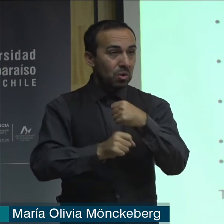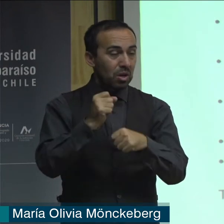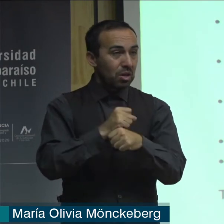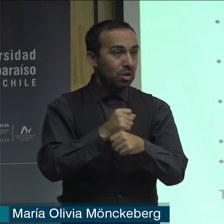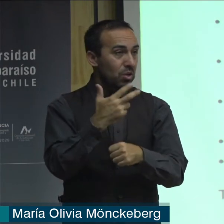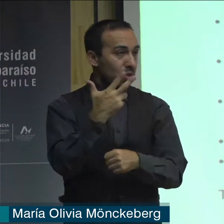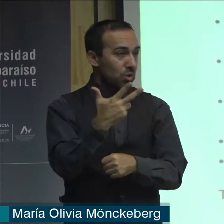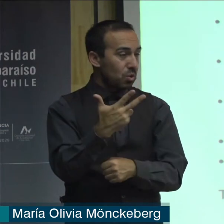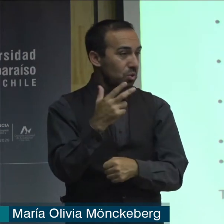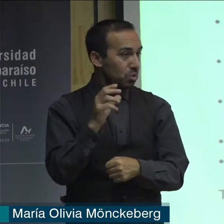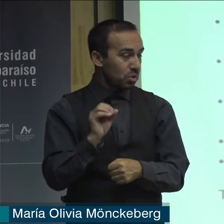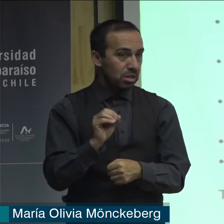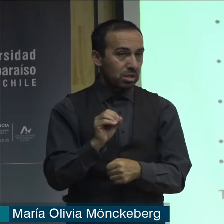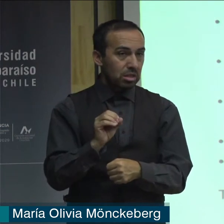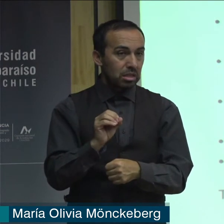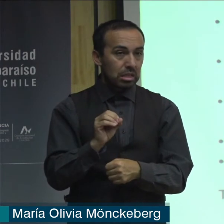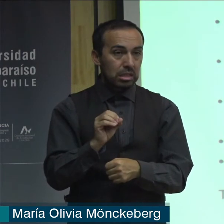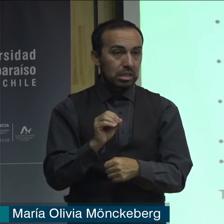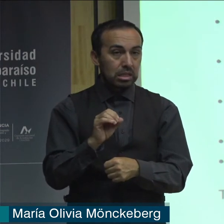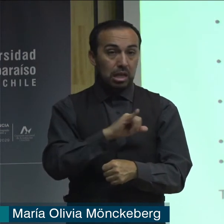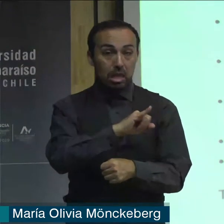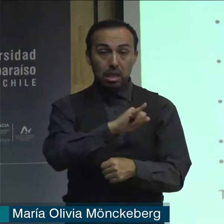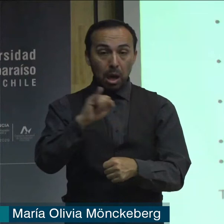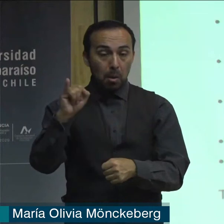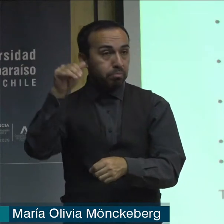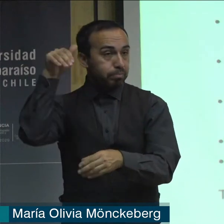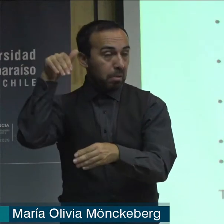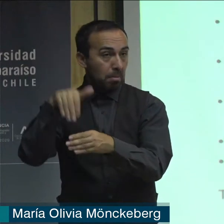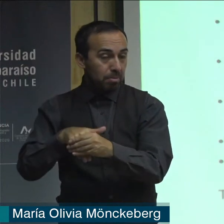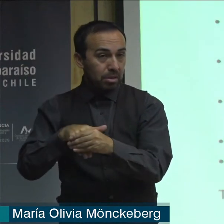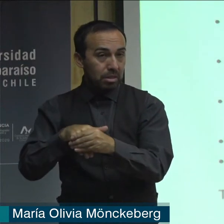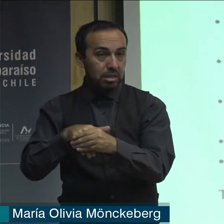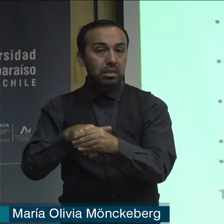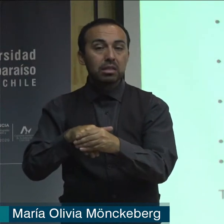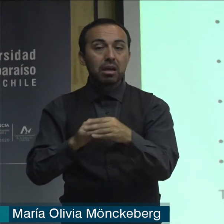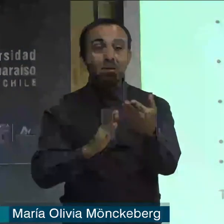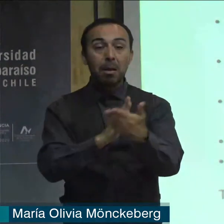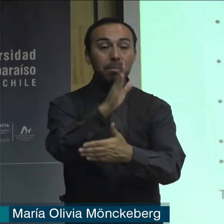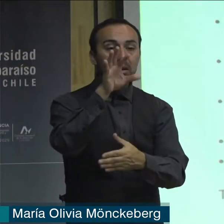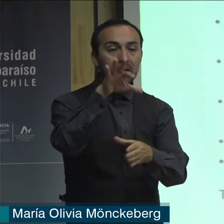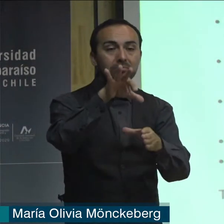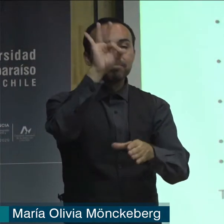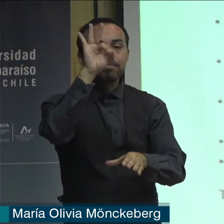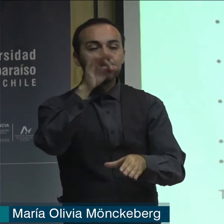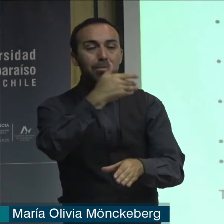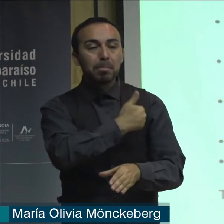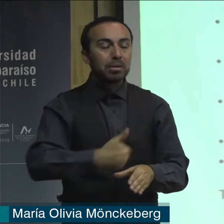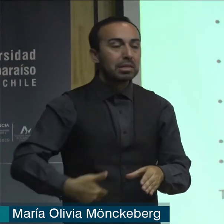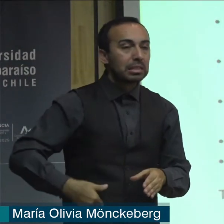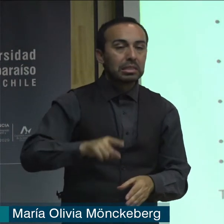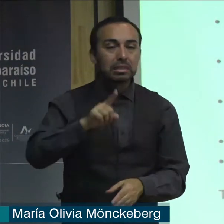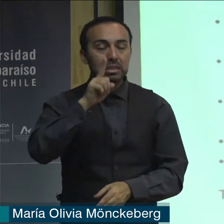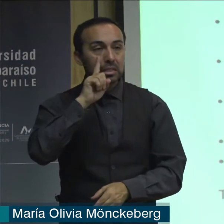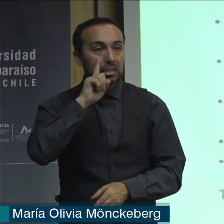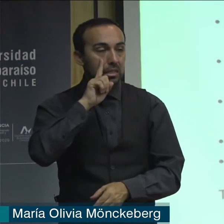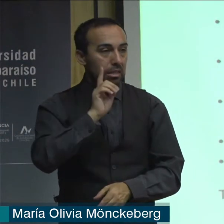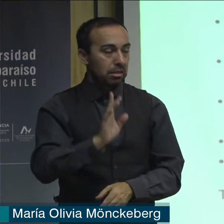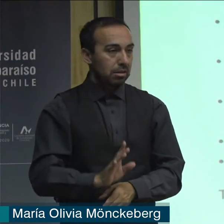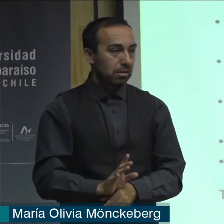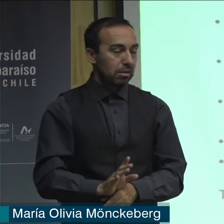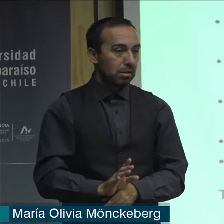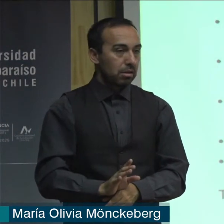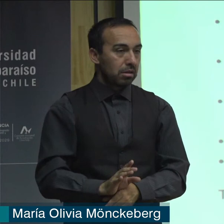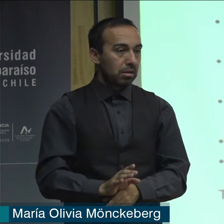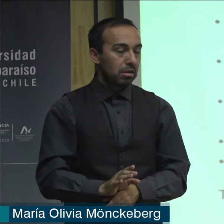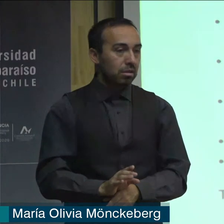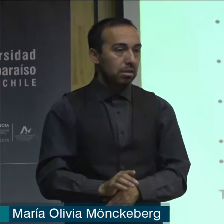Pos plebiscito y bien que venía la elección presidencial y del Congreso O sea que la dictadura iba a tener fin que